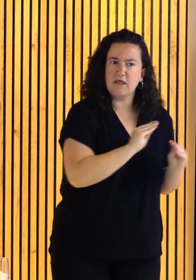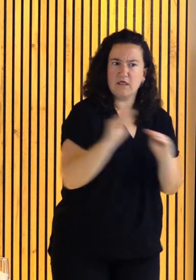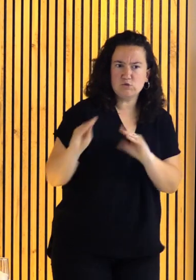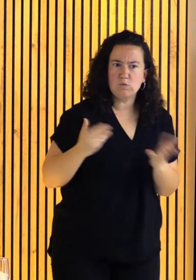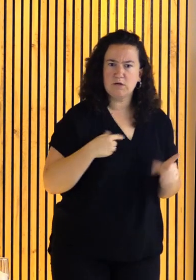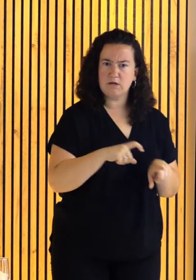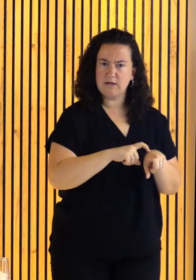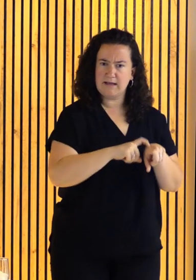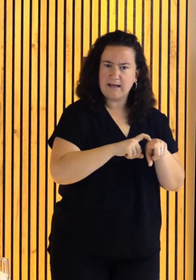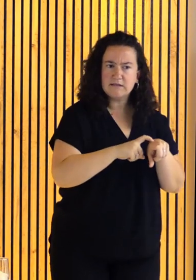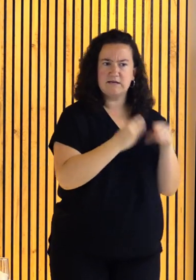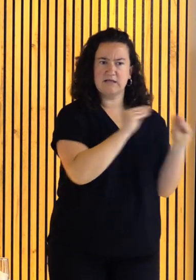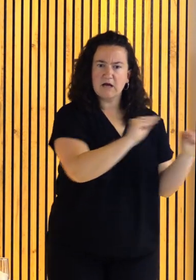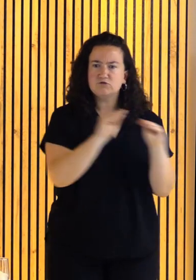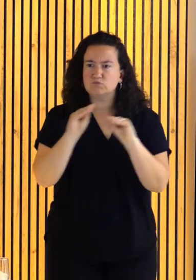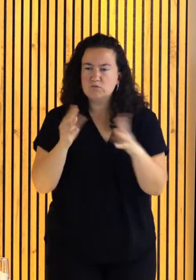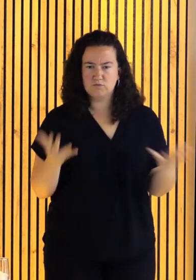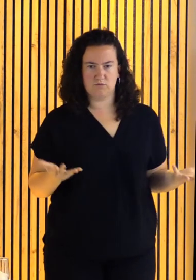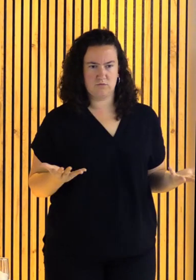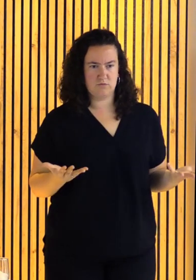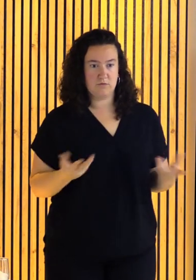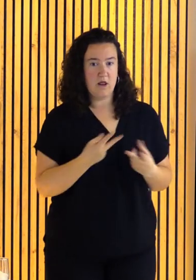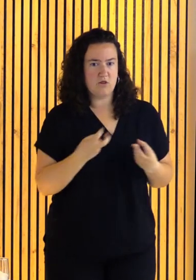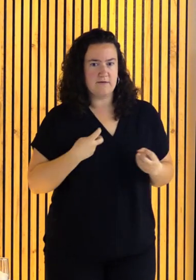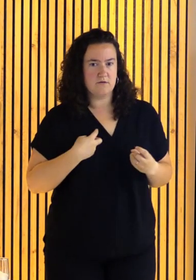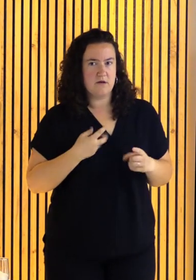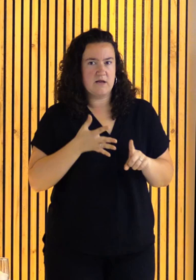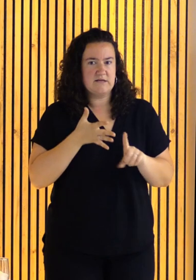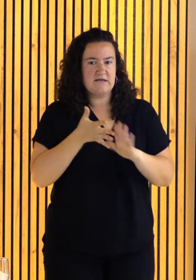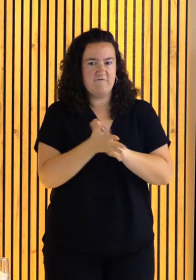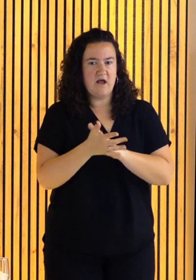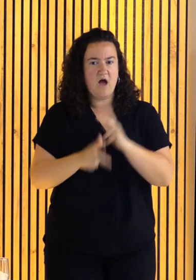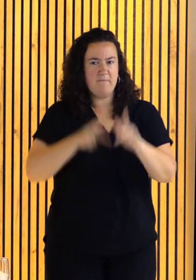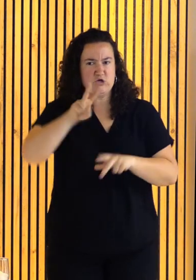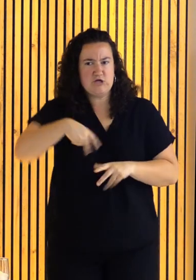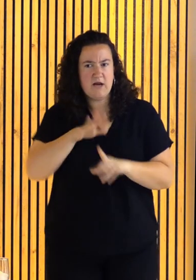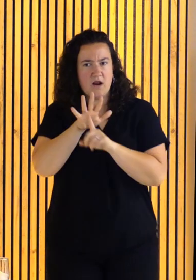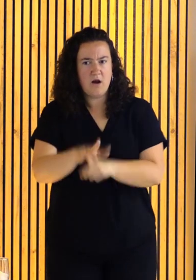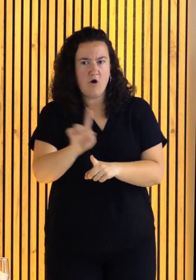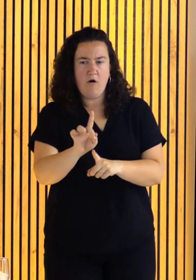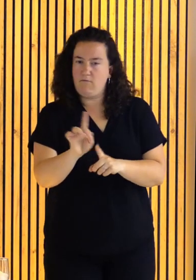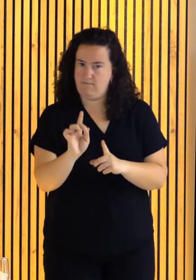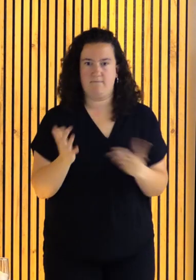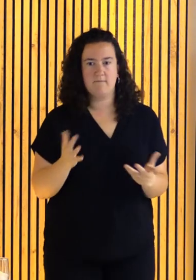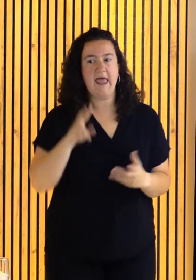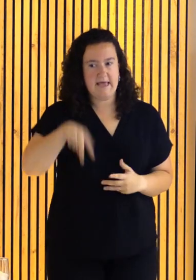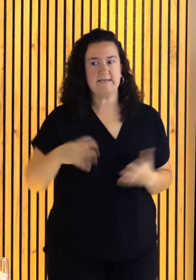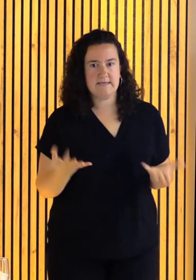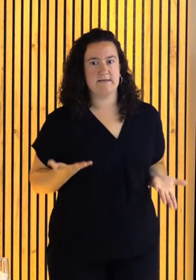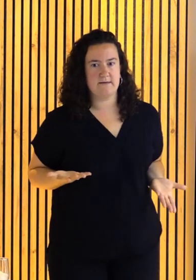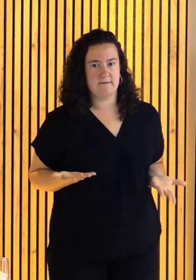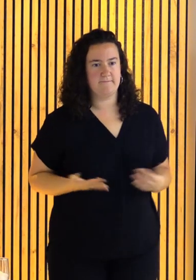ezaugarria dauzka. Eta horrek ez du esan nahi, ba, zapalkuntza ez da nik. Are gehiago, azken urteotan